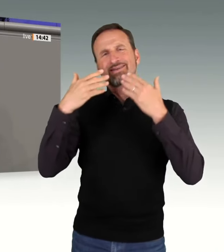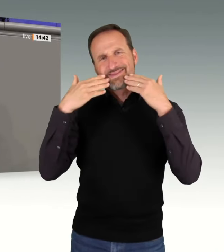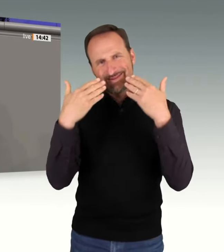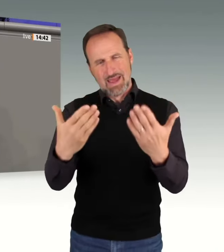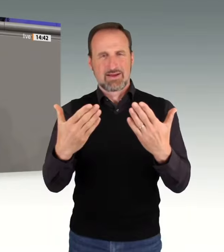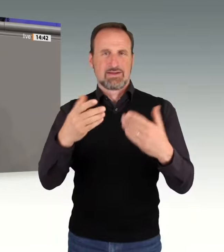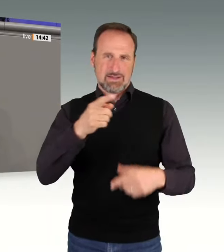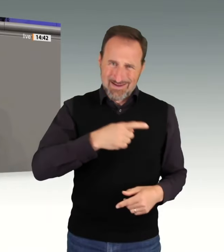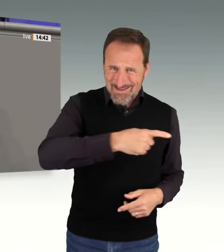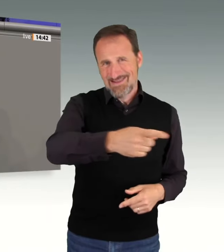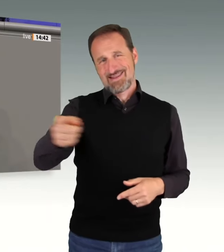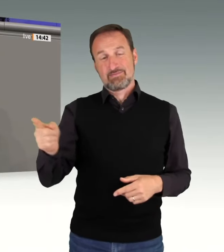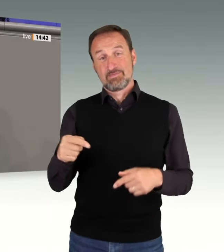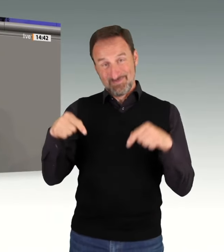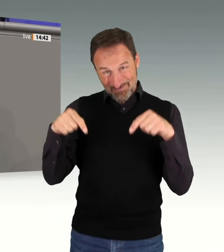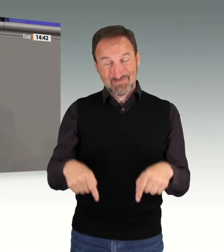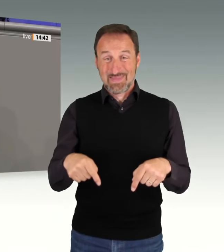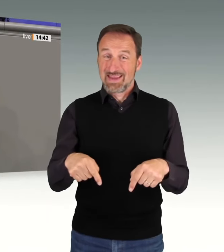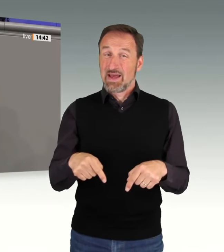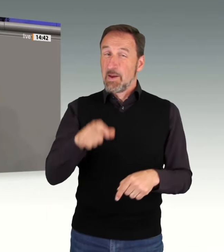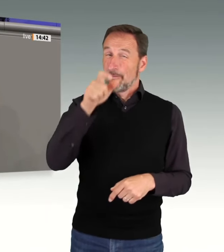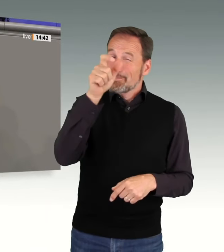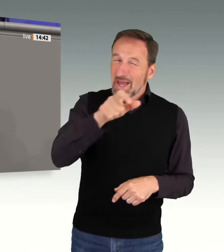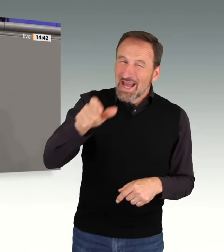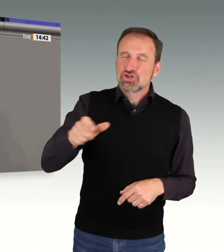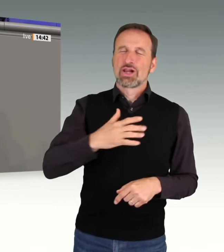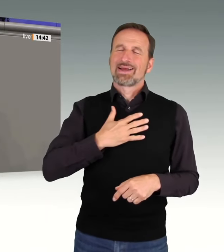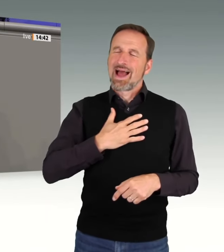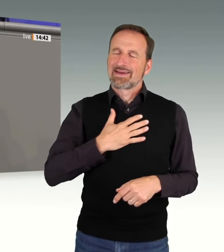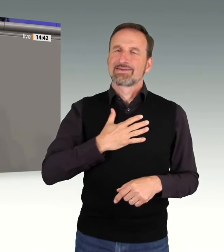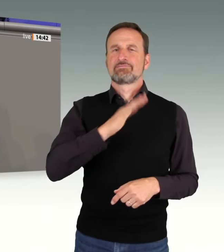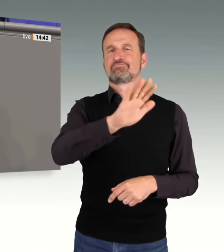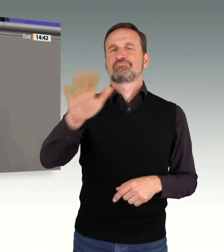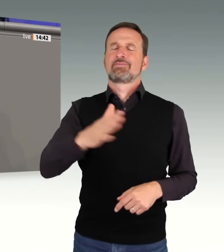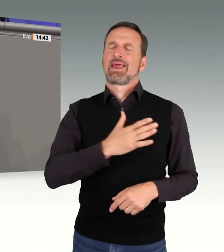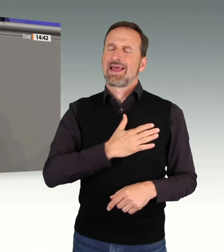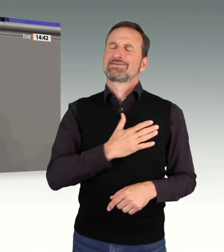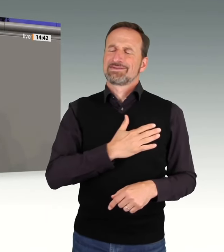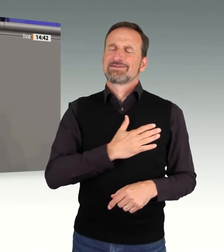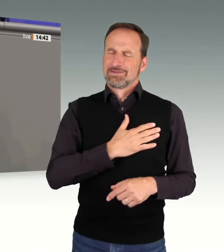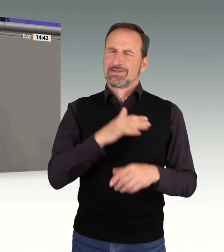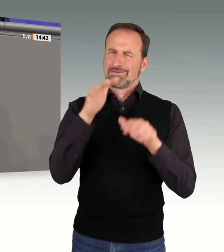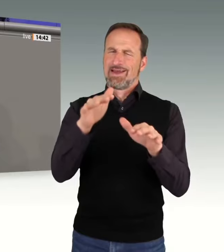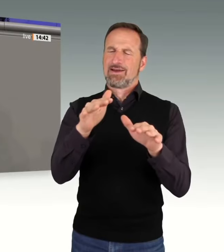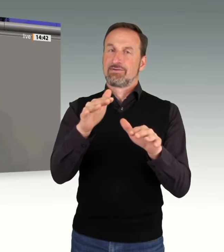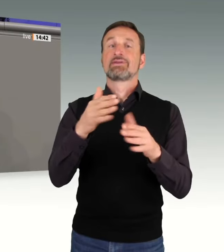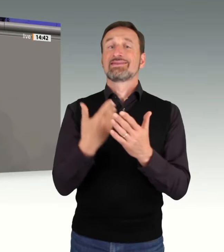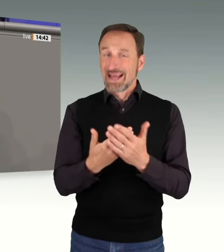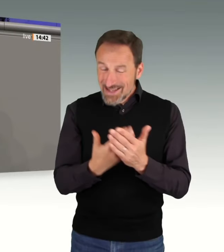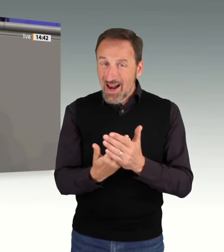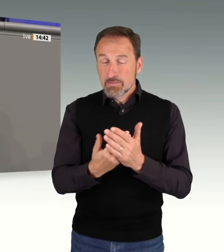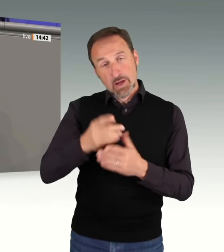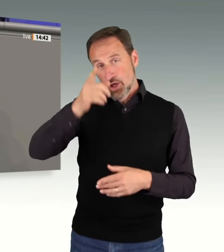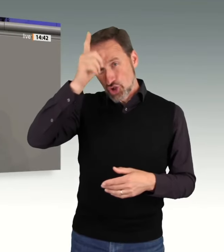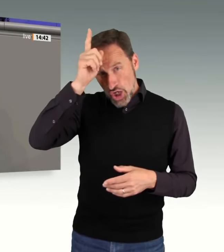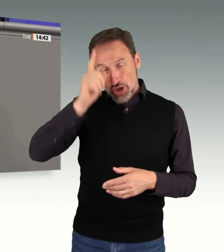die Menschlichkeit in Ihren Herzen obsiegt. Deshalb blieb Deutschland nicht beiseite, was